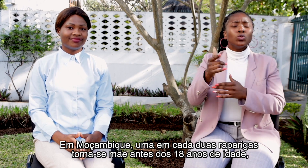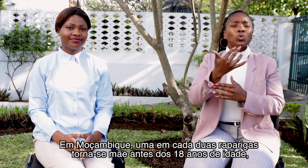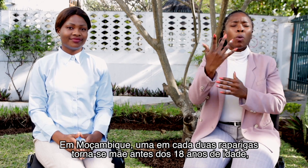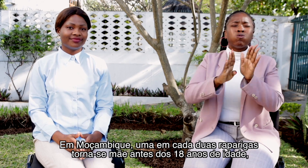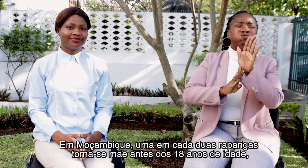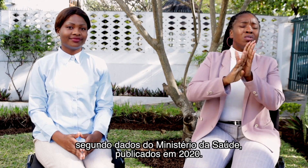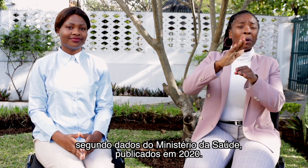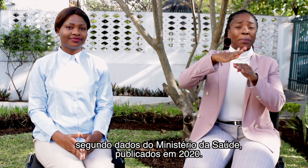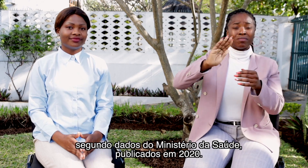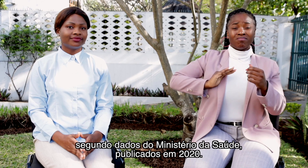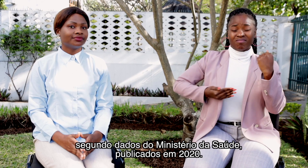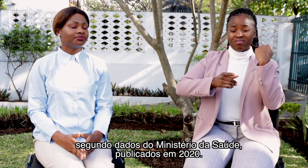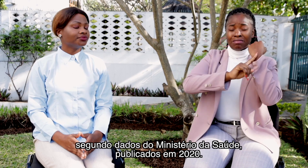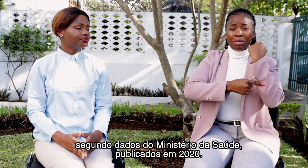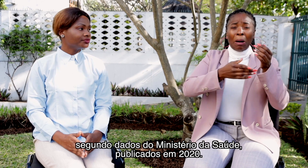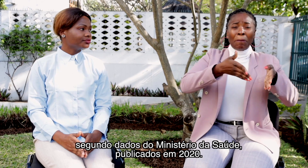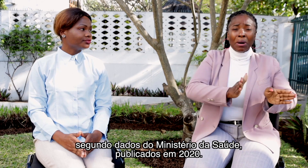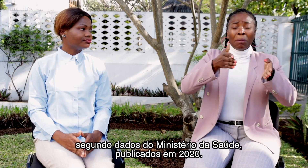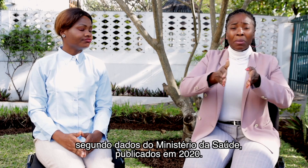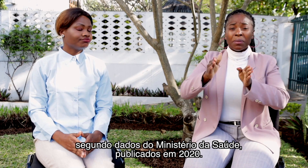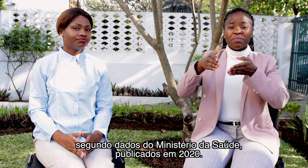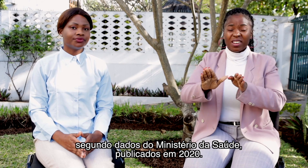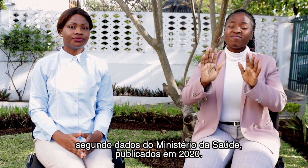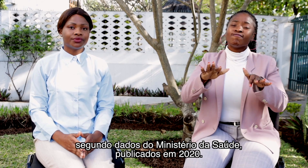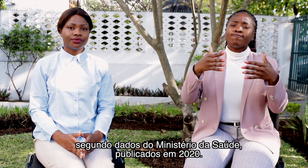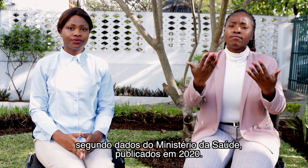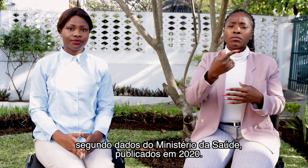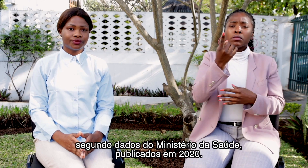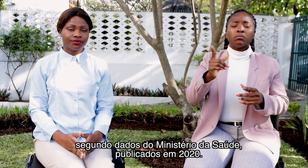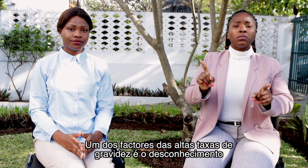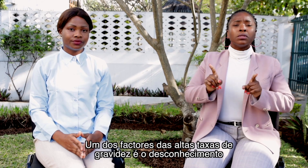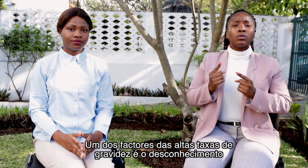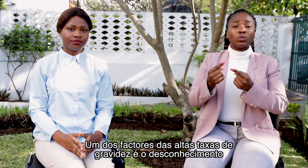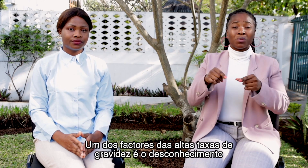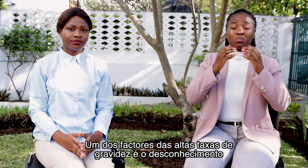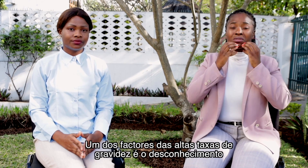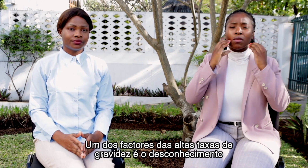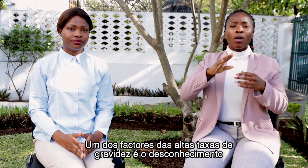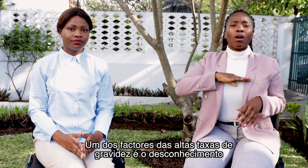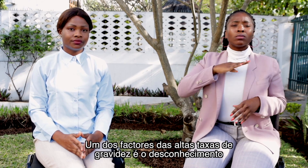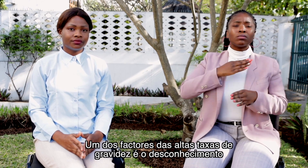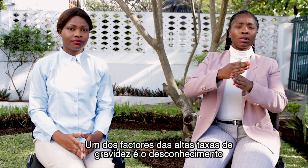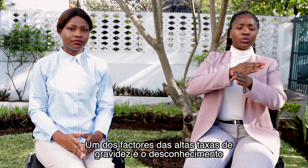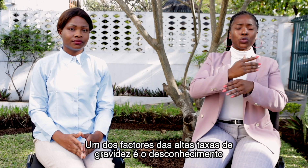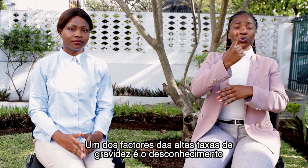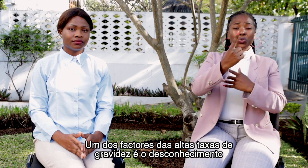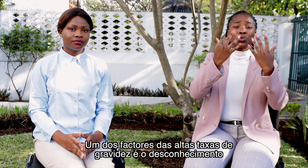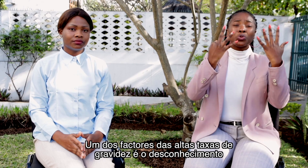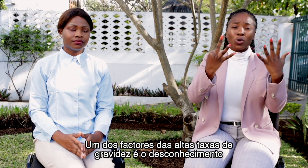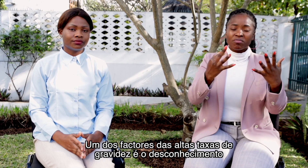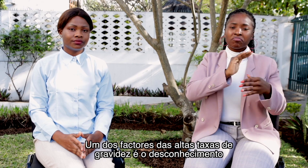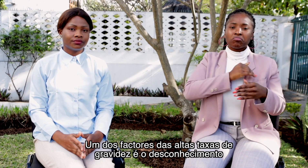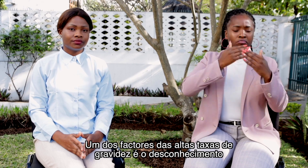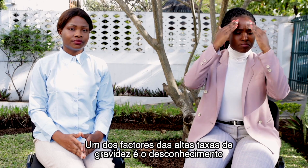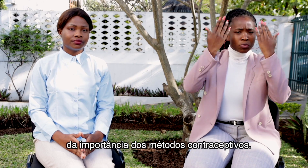18 anos de idade, segundo dados do Ministério da Saúde, publicados em 2020. Um dos fatores das altas taxas de gravidez